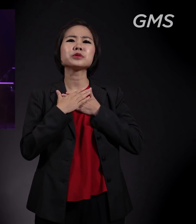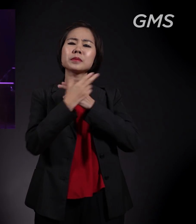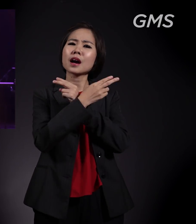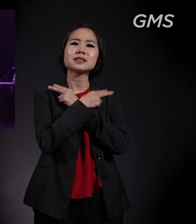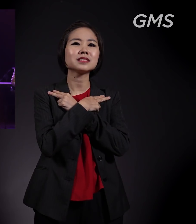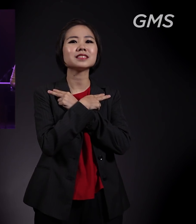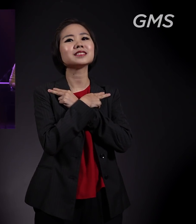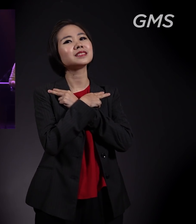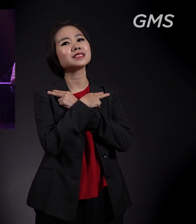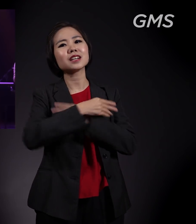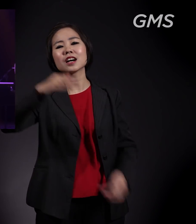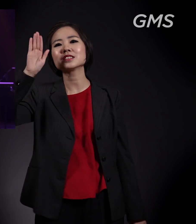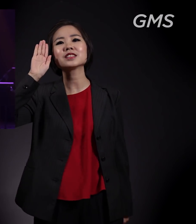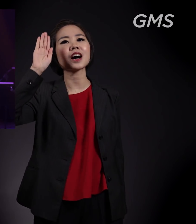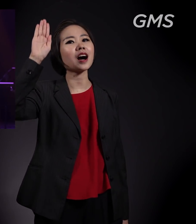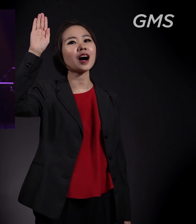mengasihi